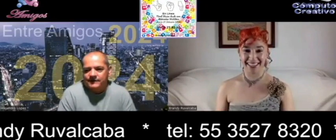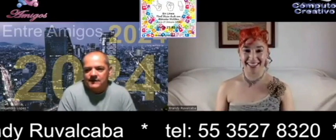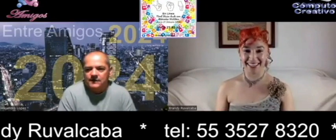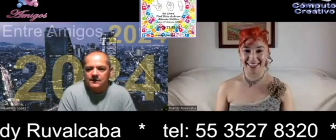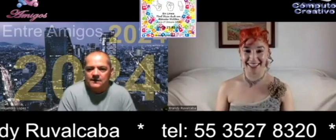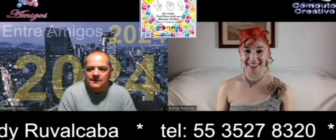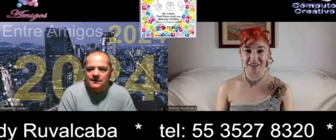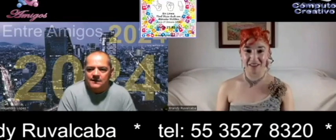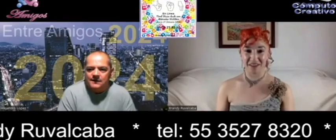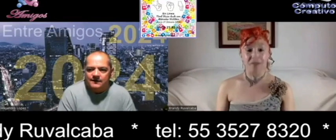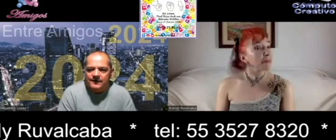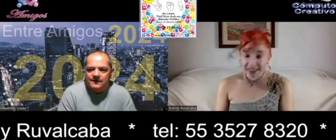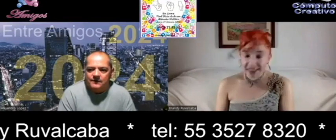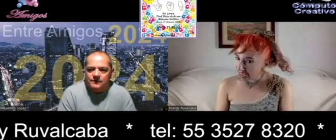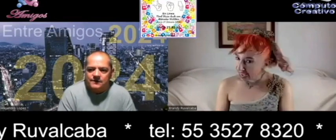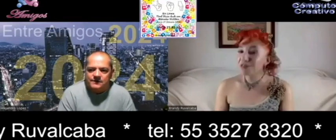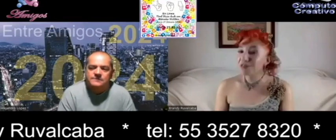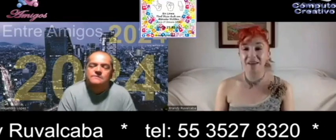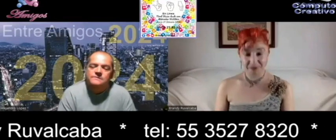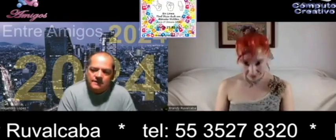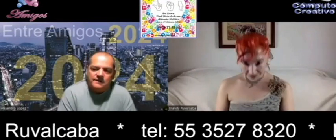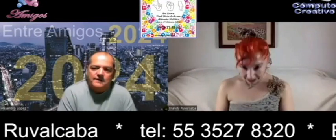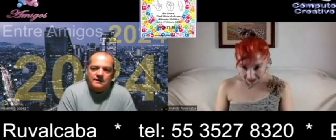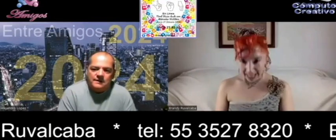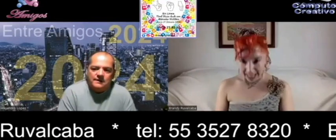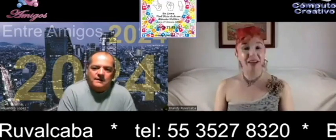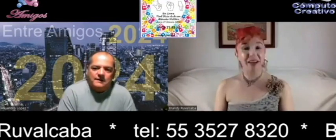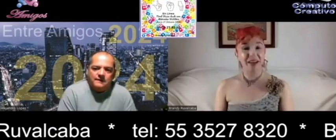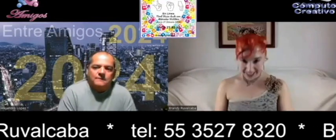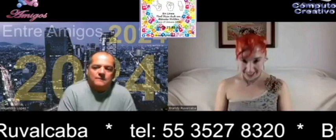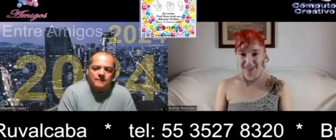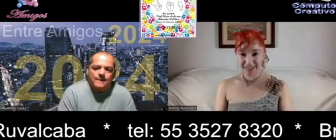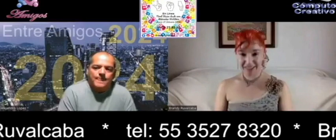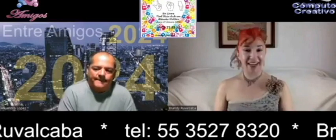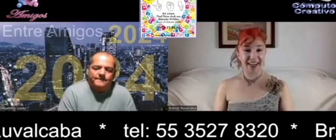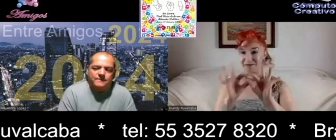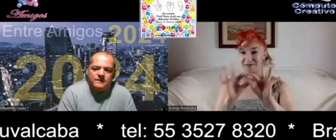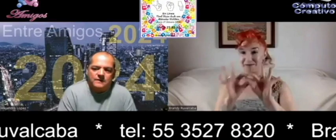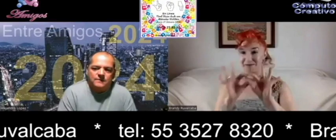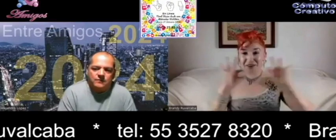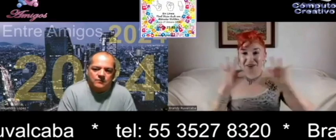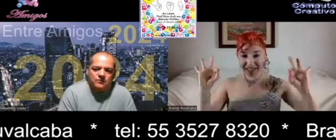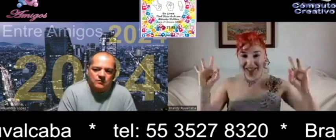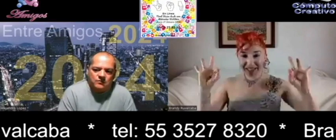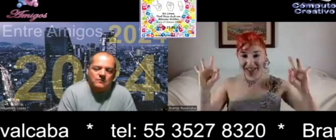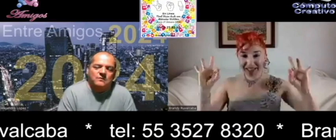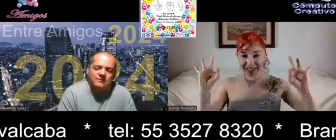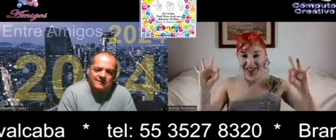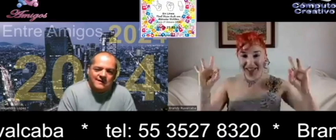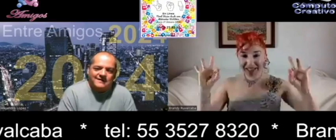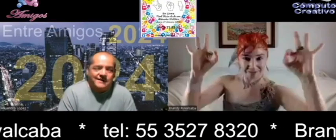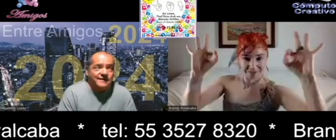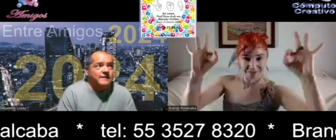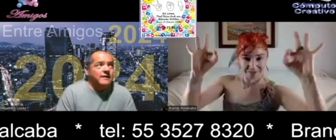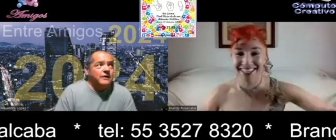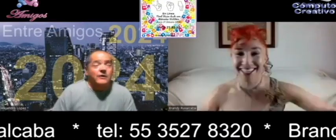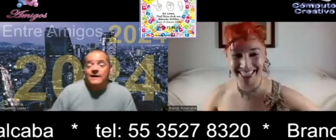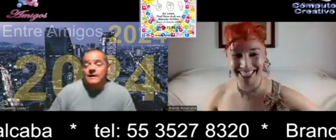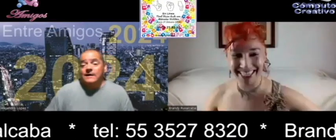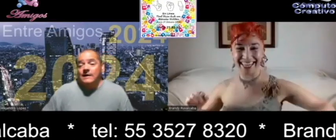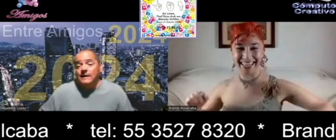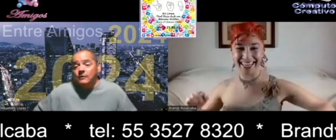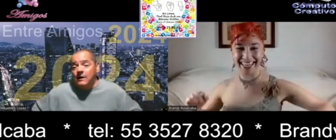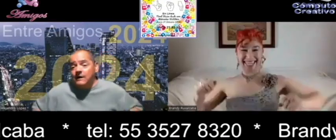¿no? Al final de cuentas. Tal cual, exactamente así. Mejor descrito no pudo haber sido. Así Tienes es. 10.